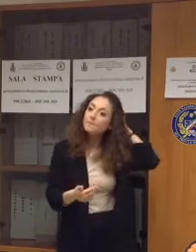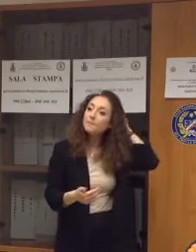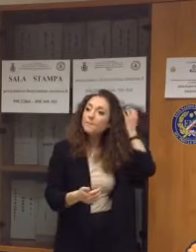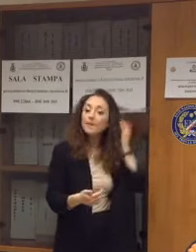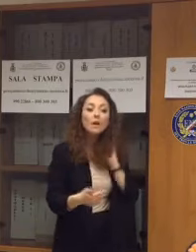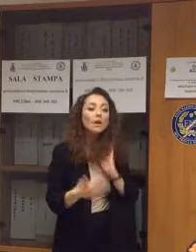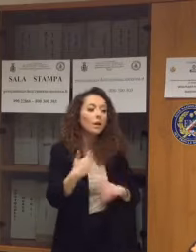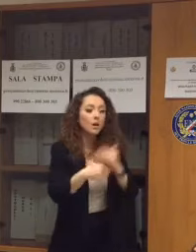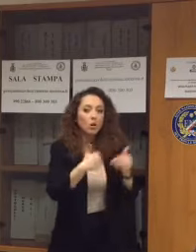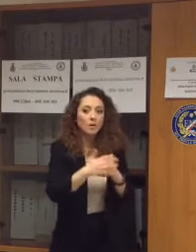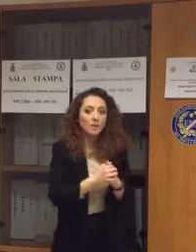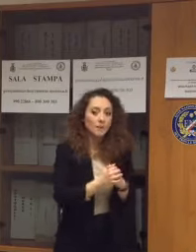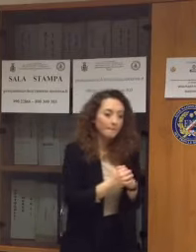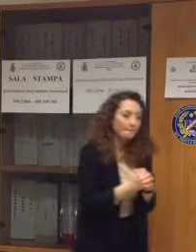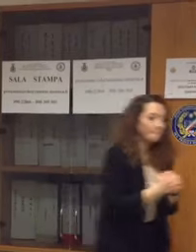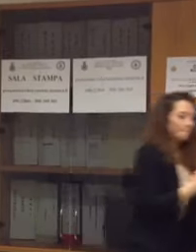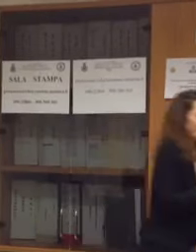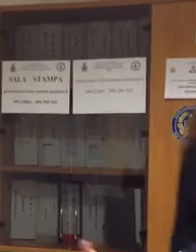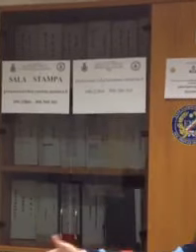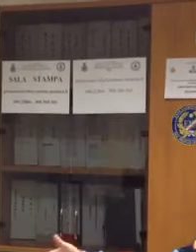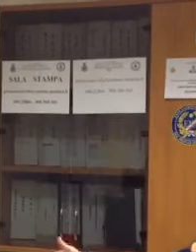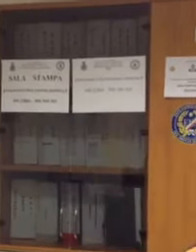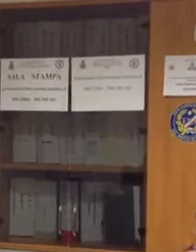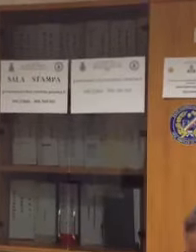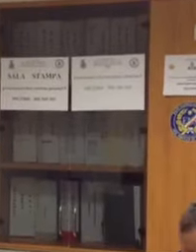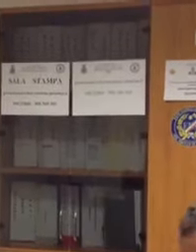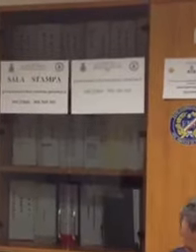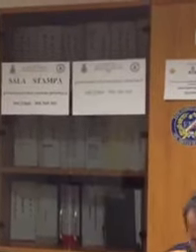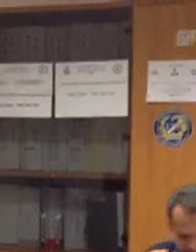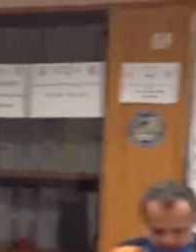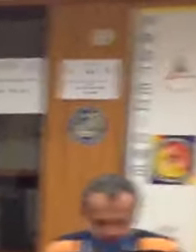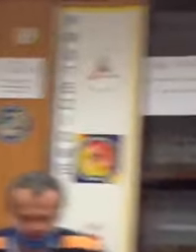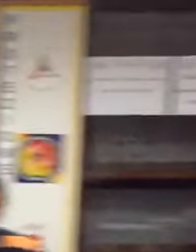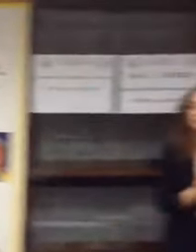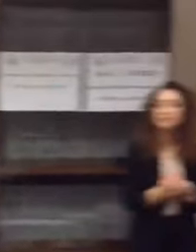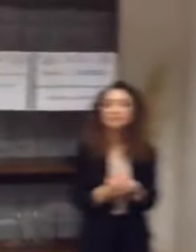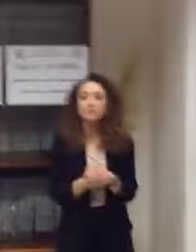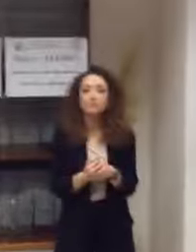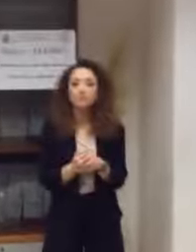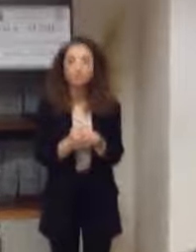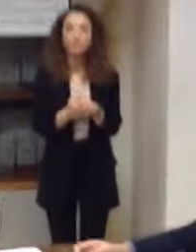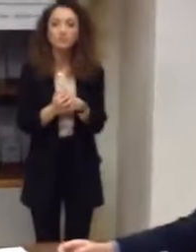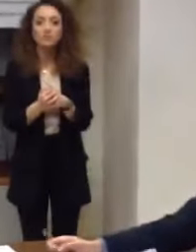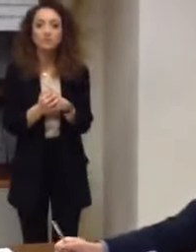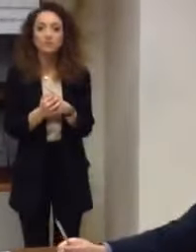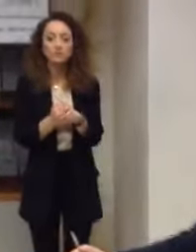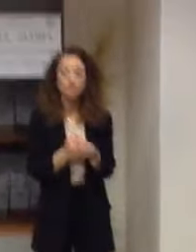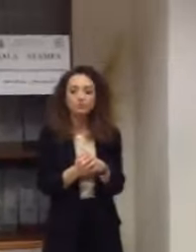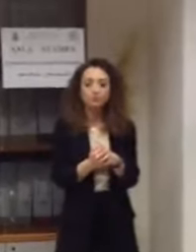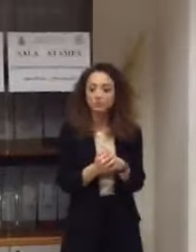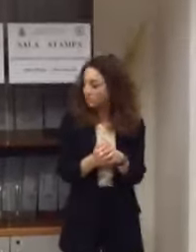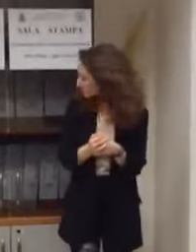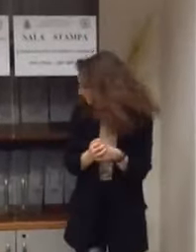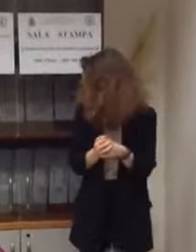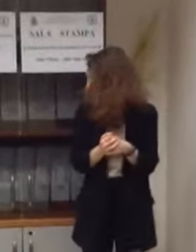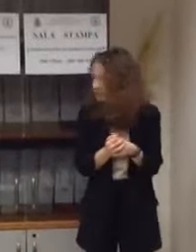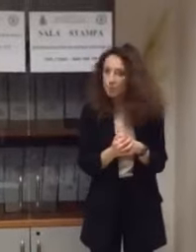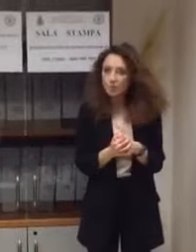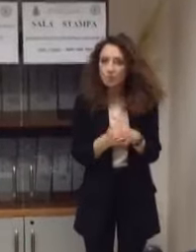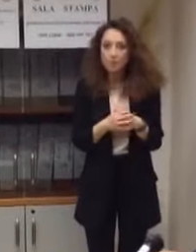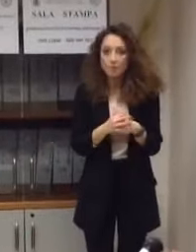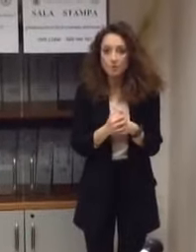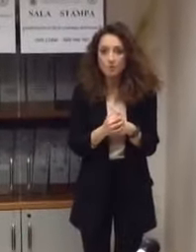attimino con altri un po' di ringraziamenti e poi completiamo degli ultimi dettagli che abbiamo. Se mi dai il microfono. Eccolo Max,